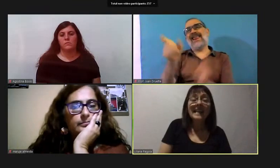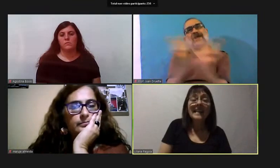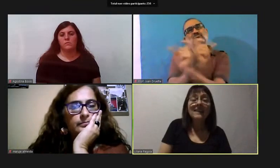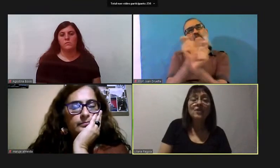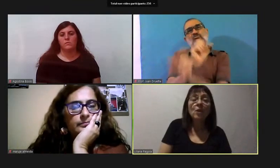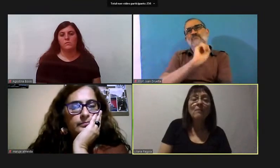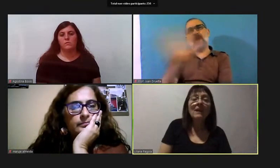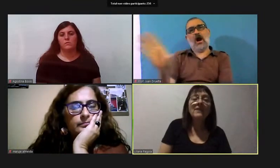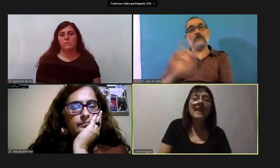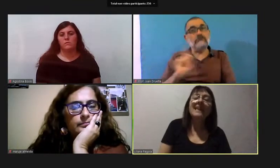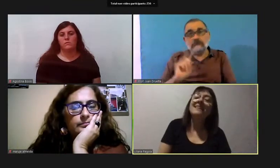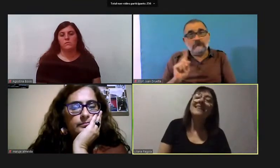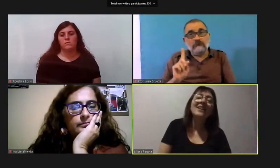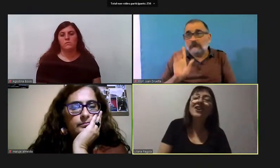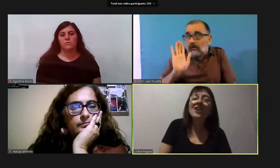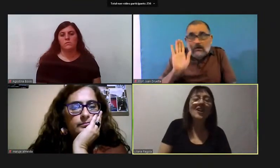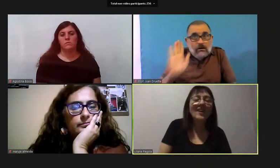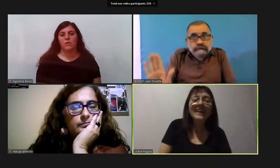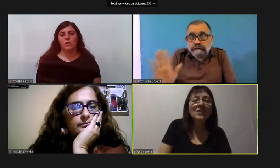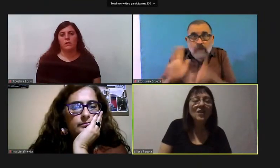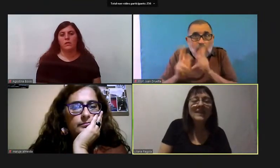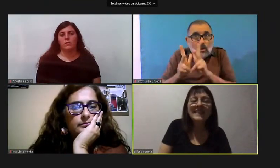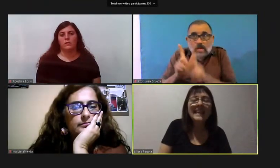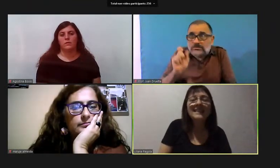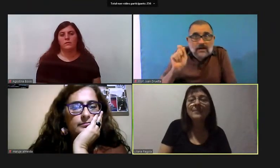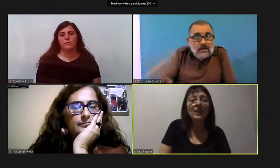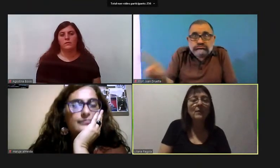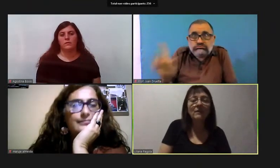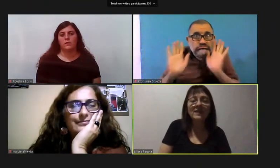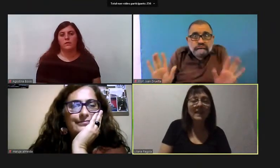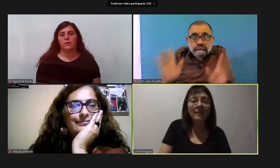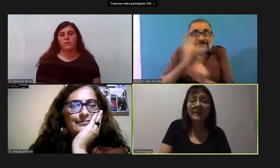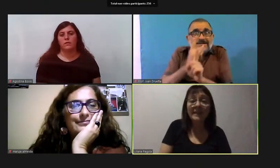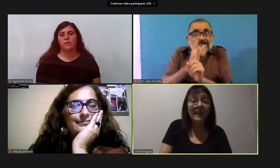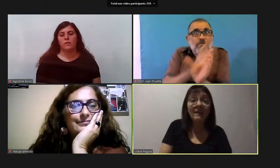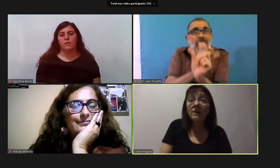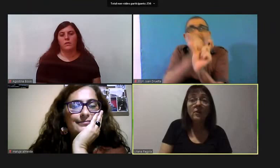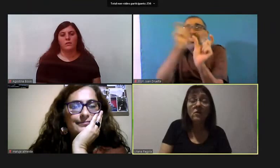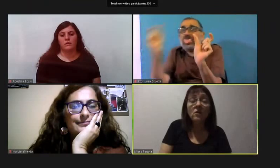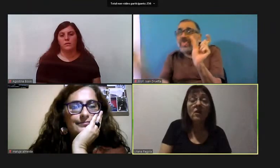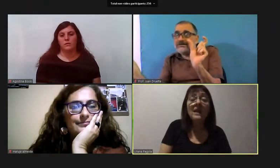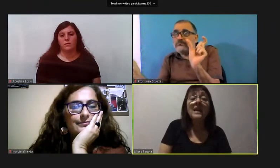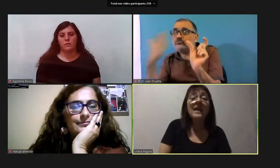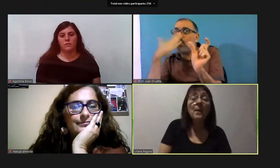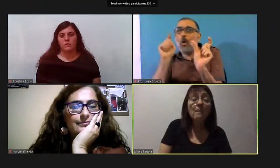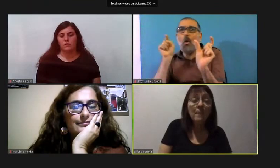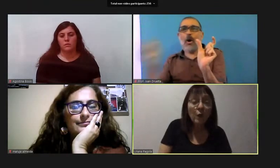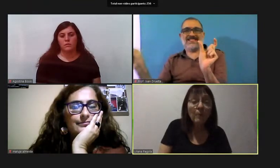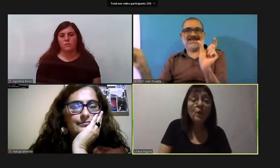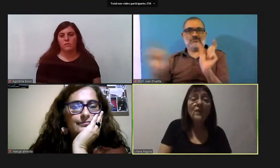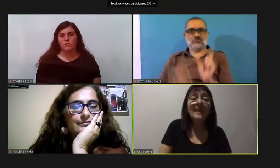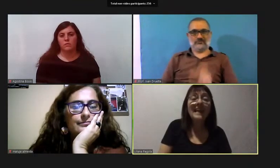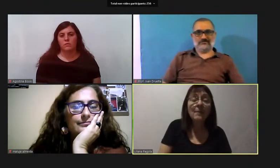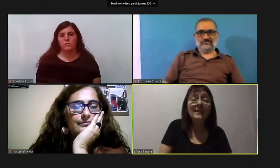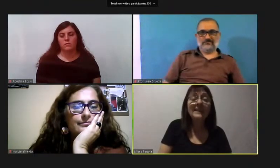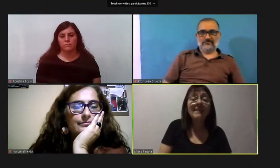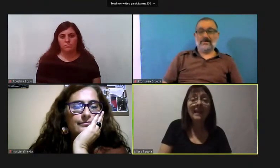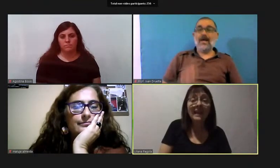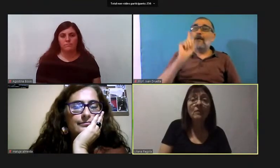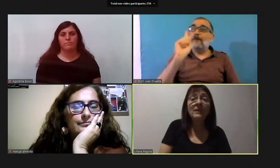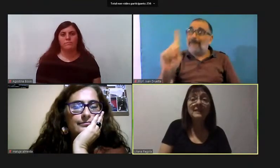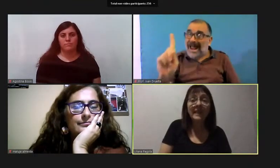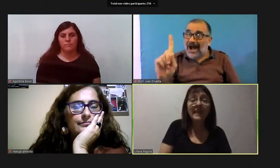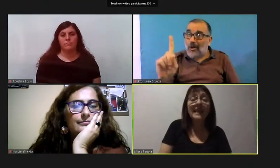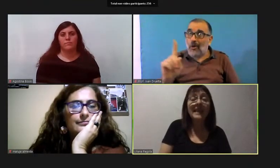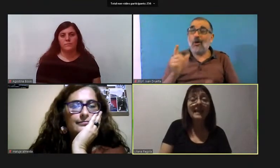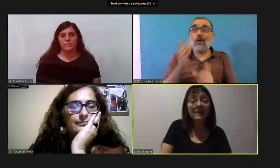Ahí la negación va al final y dicen, no, eso lo dicen así porque es una falla gramatical. No, es propio de la gramática de la